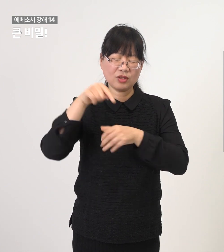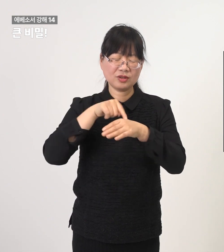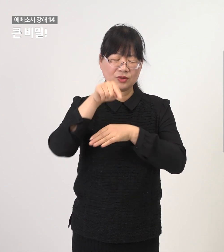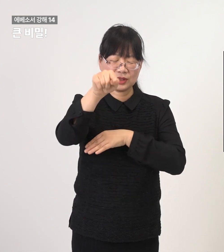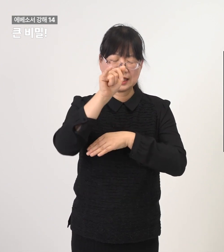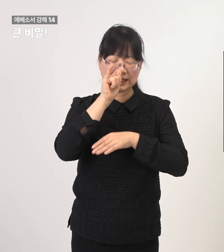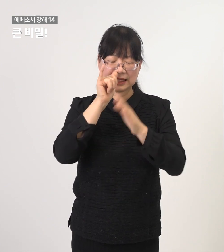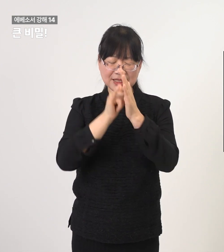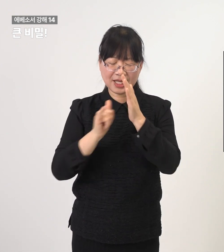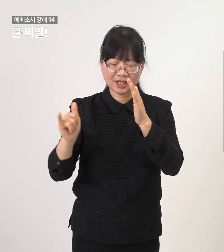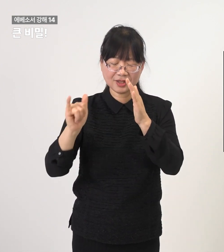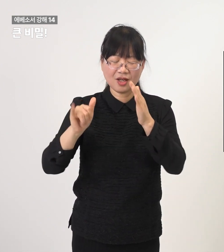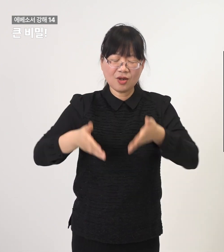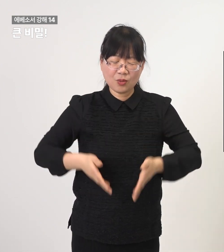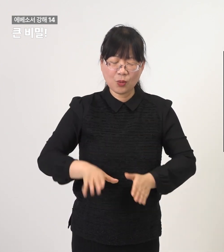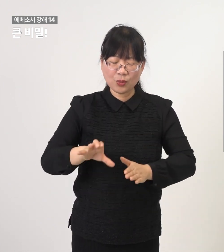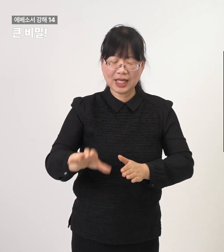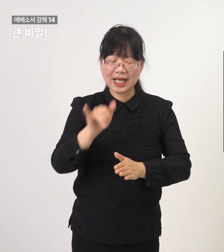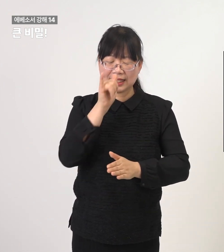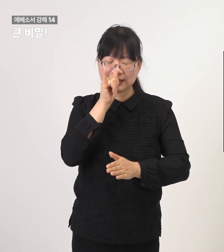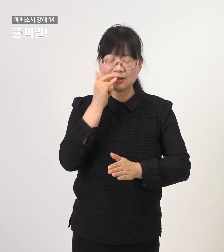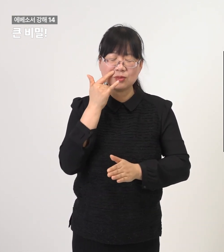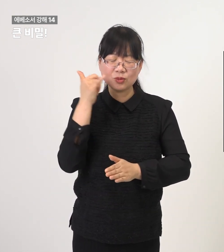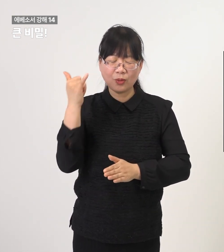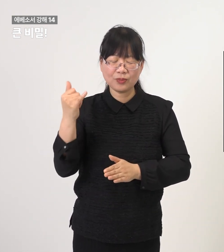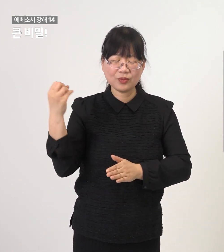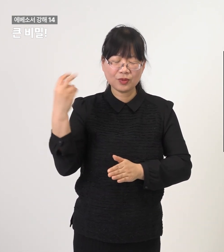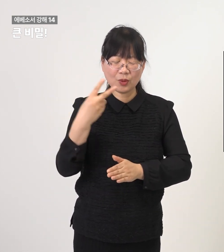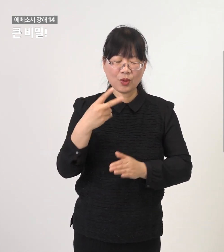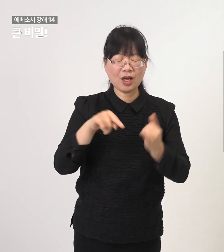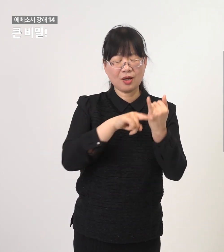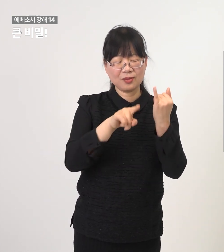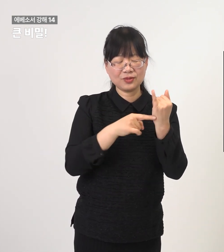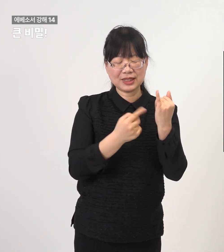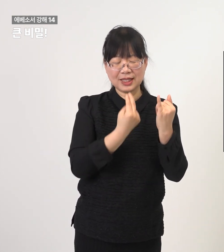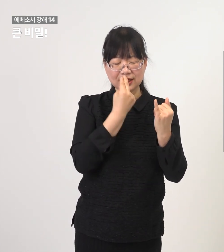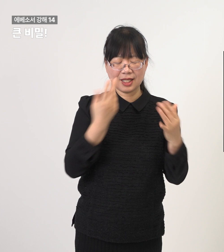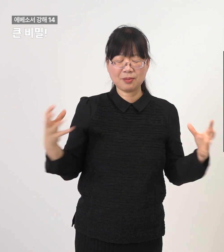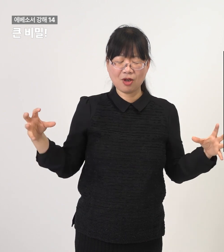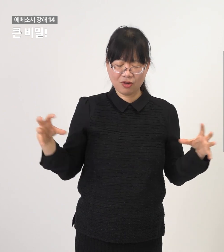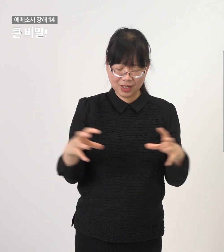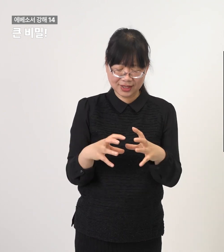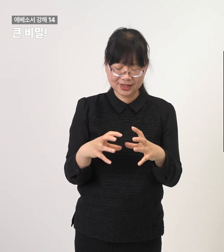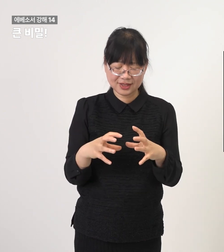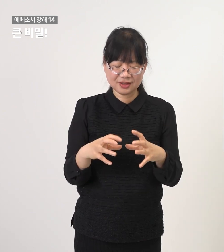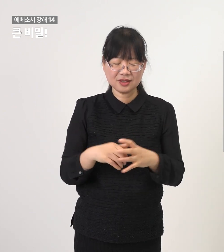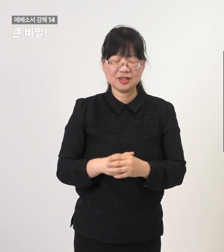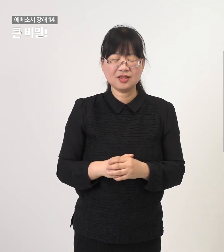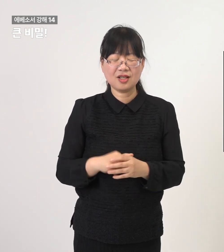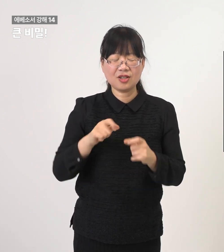있는 가족들, 고향의 부모님들 그리고 복중의